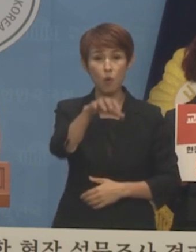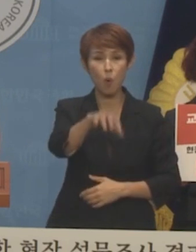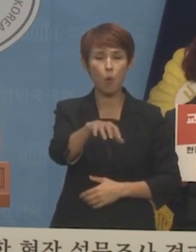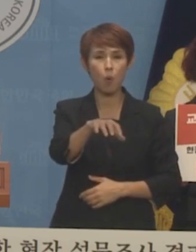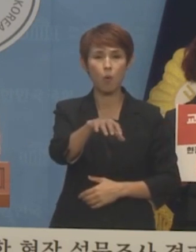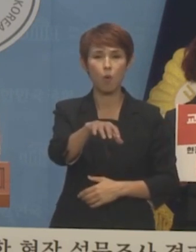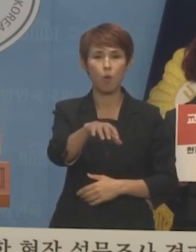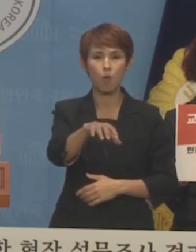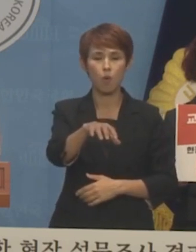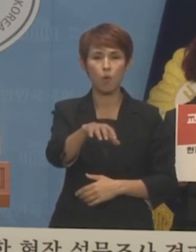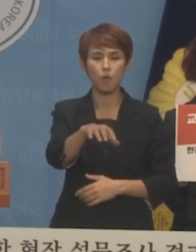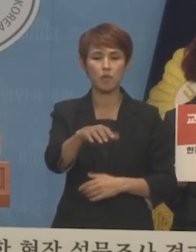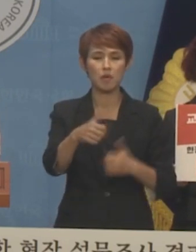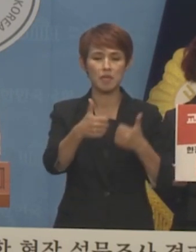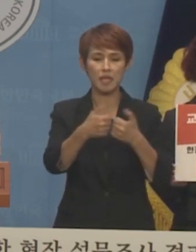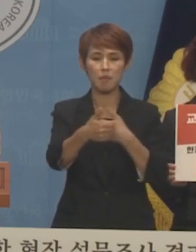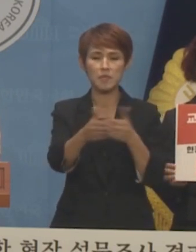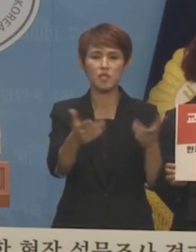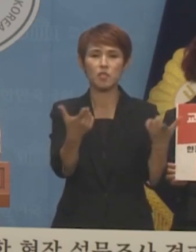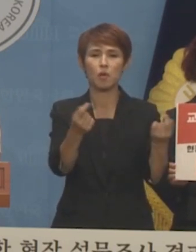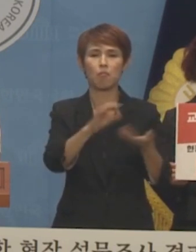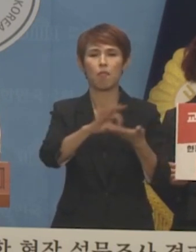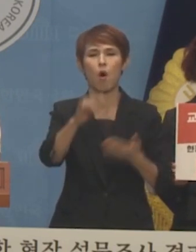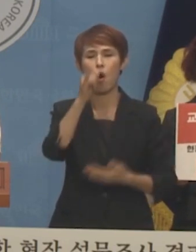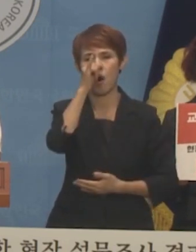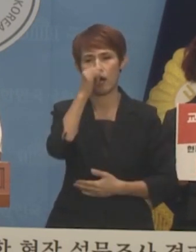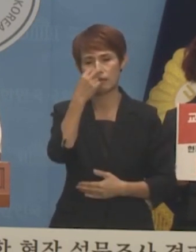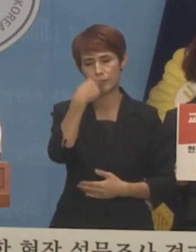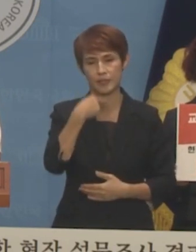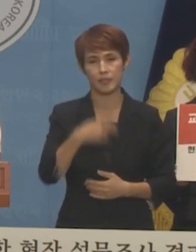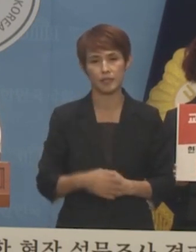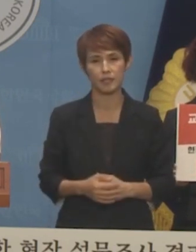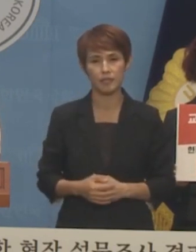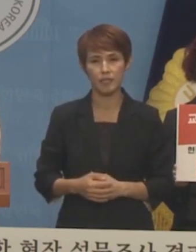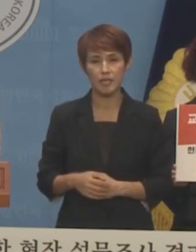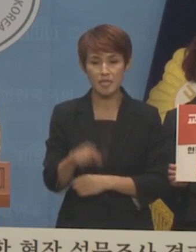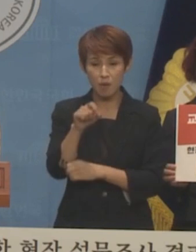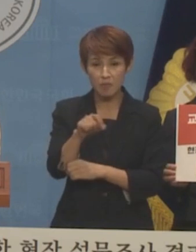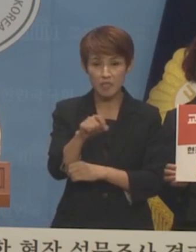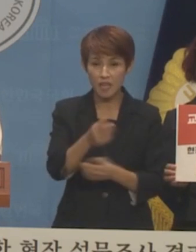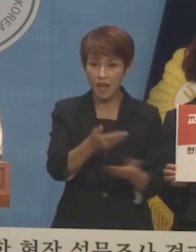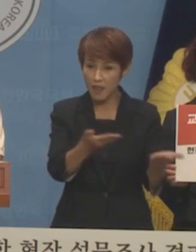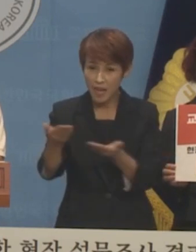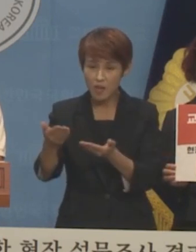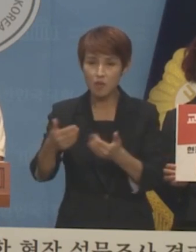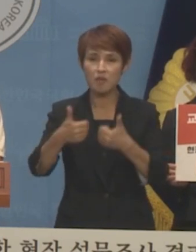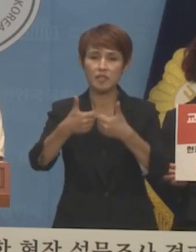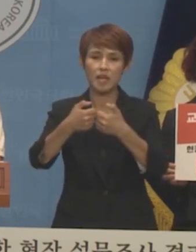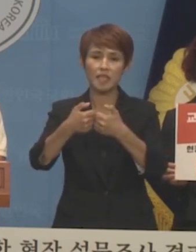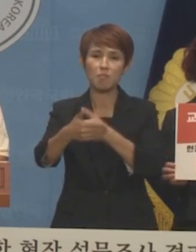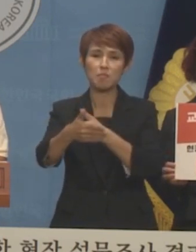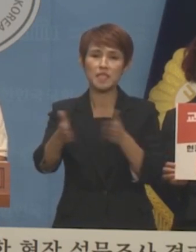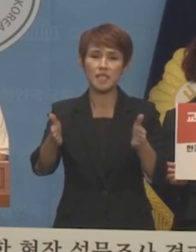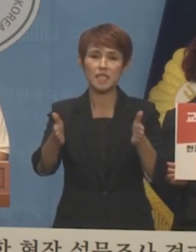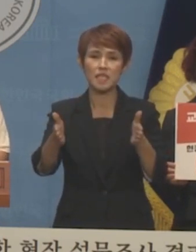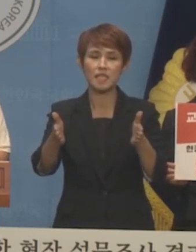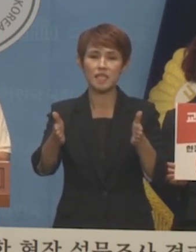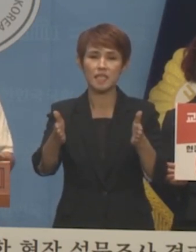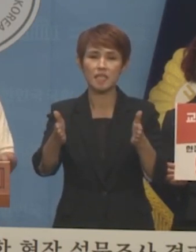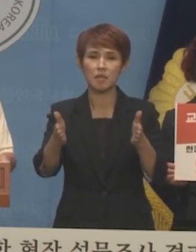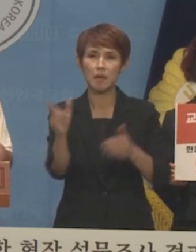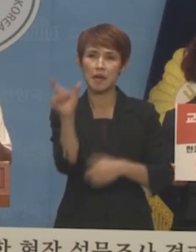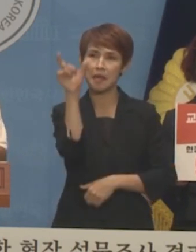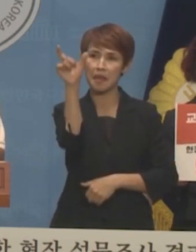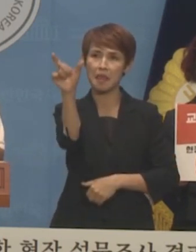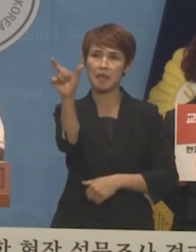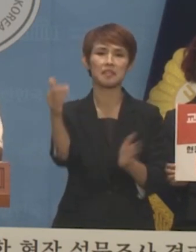공용으로 사용하고 있기 때문입니다. 기존 사무실 안내 표지판에 민원 상담실이라는 다섯 글자만 더